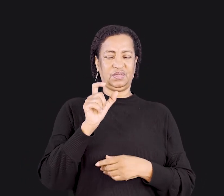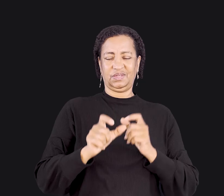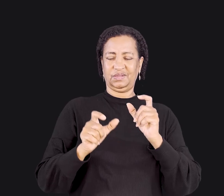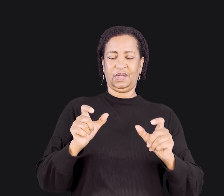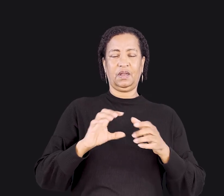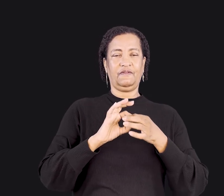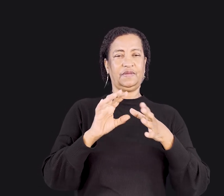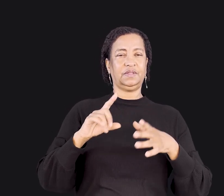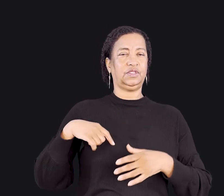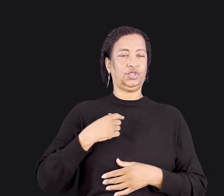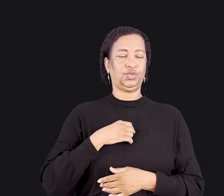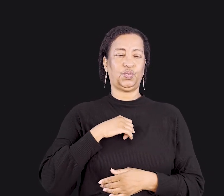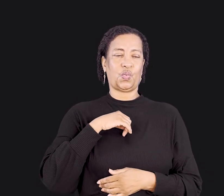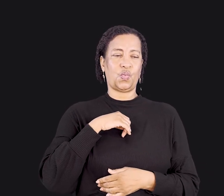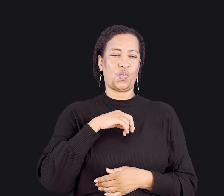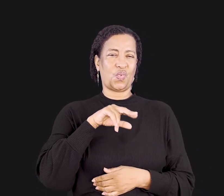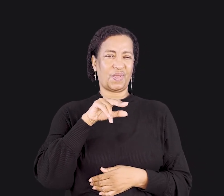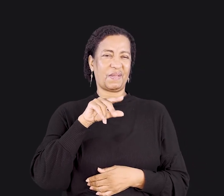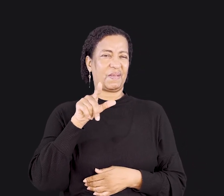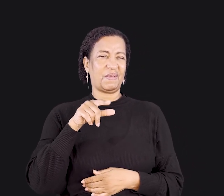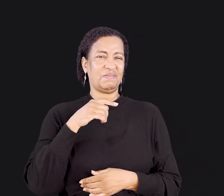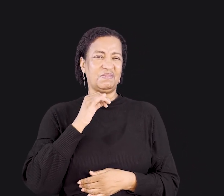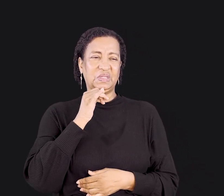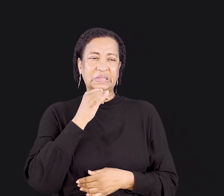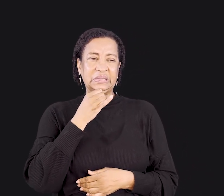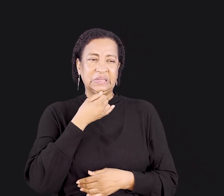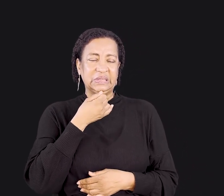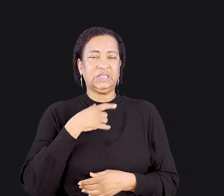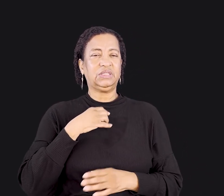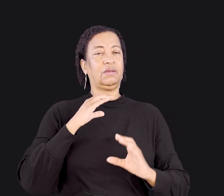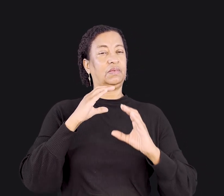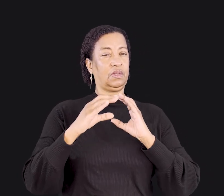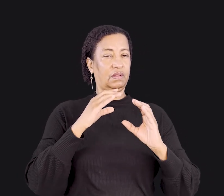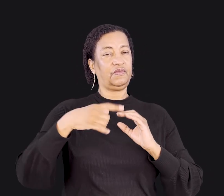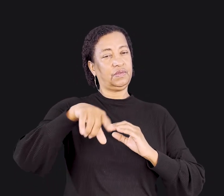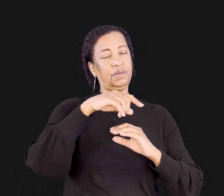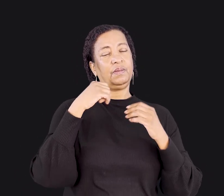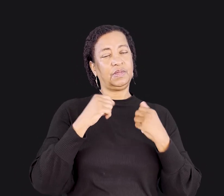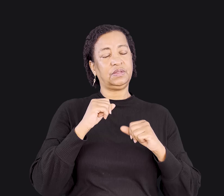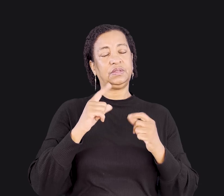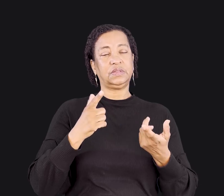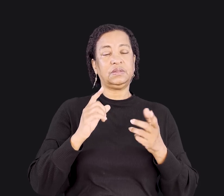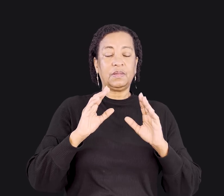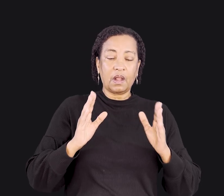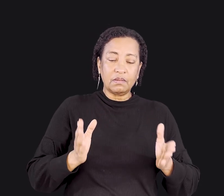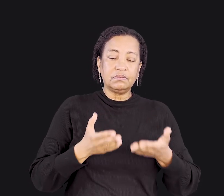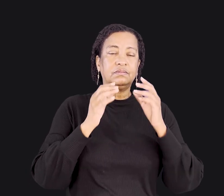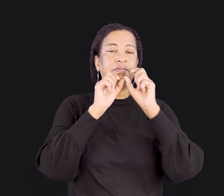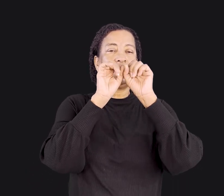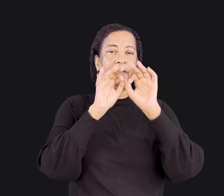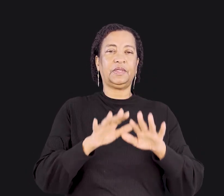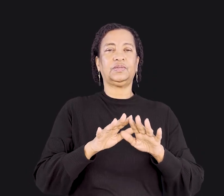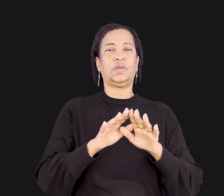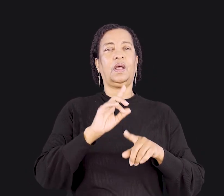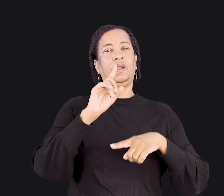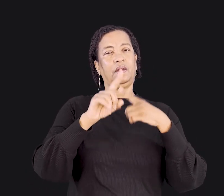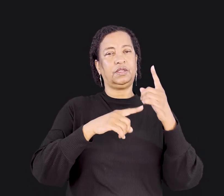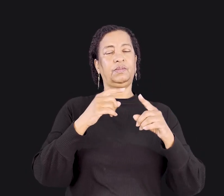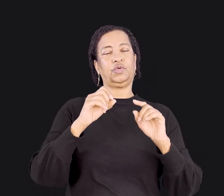deixam nosso irmão em frangalhos, sendo que nossa comunicação com ele deveria servir para edificá-lo. Depois de nos exortar a